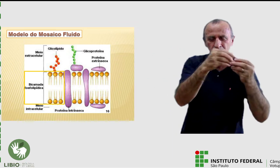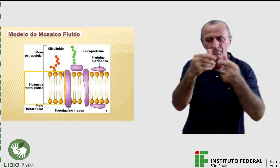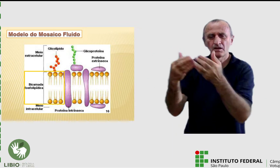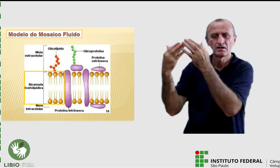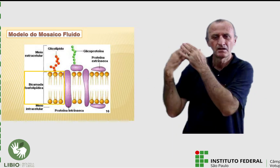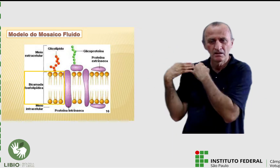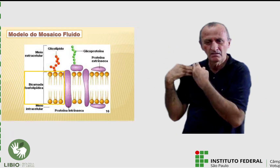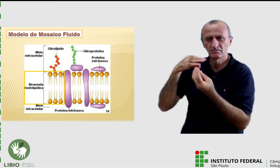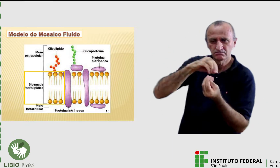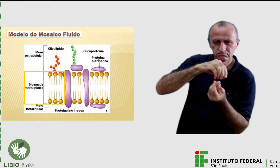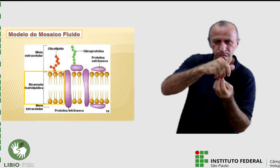membrana plasmática.